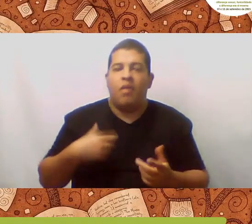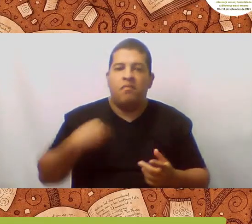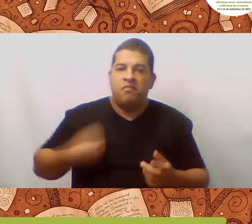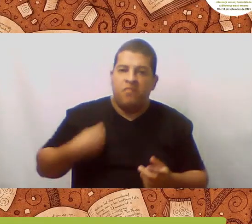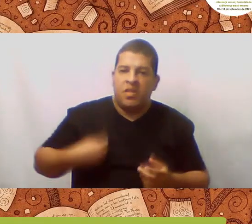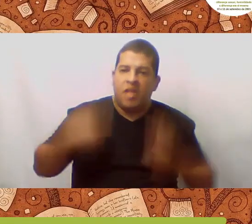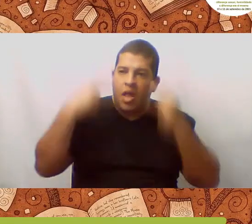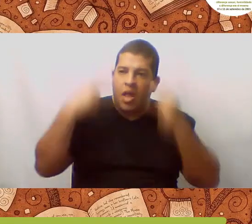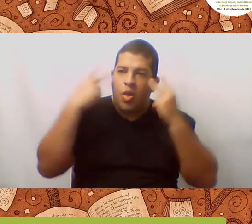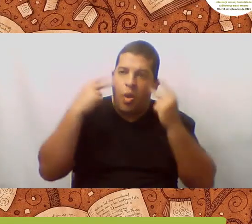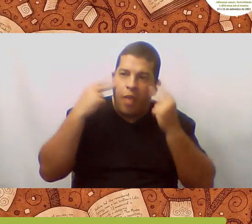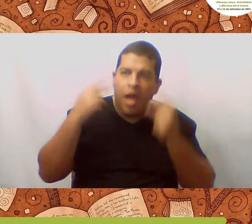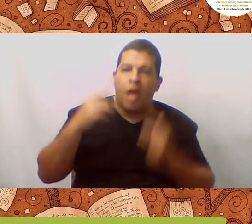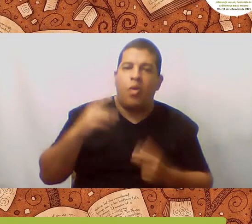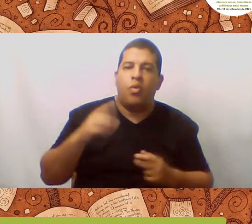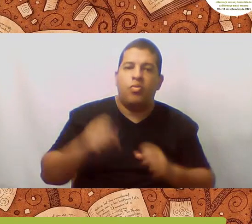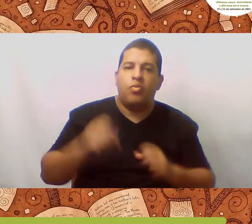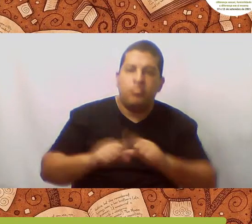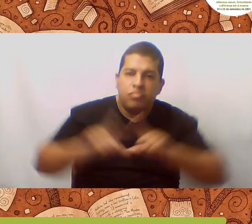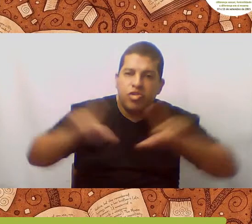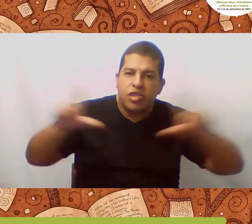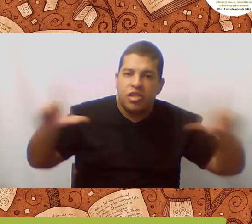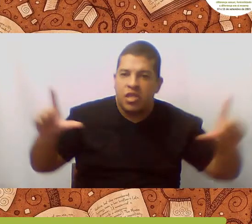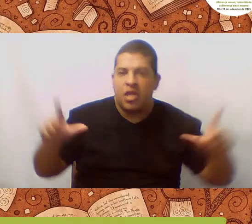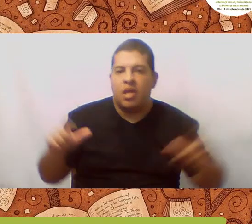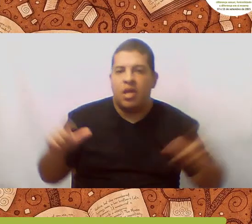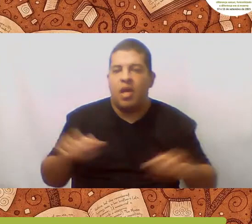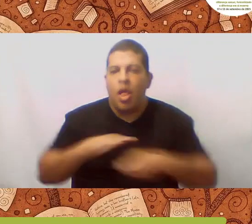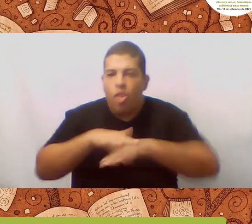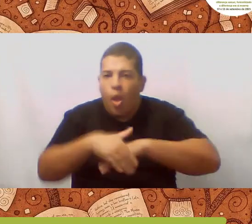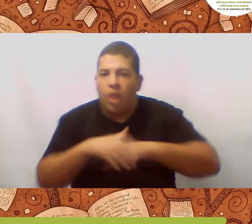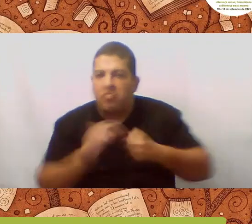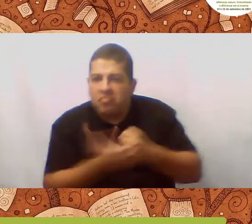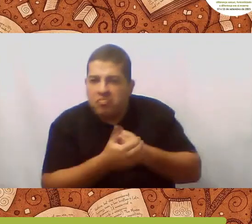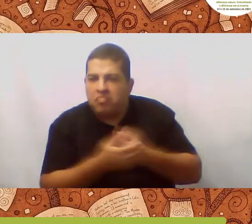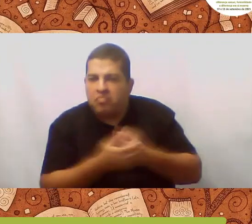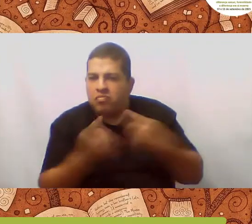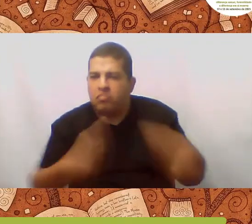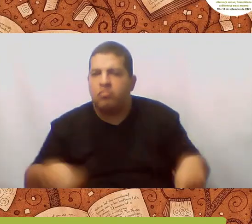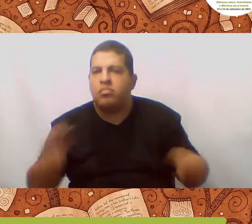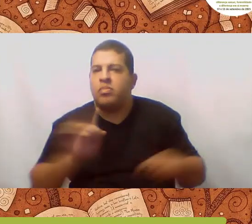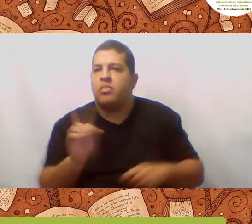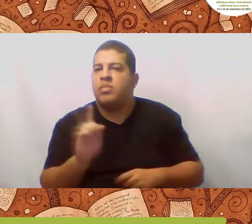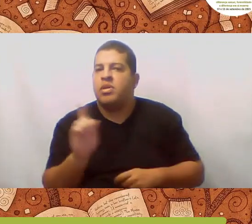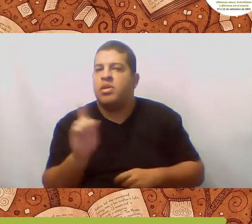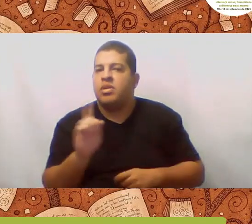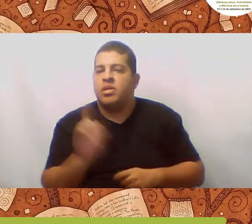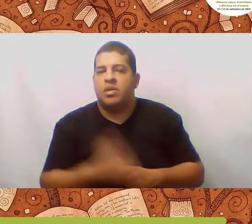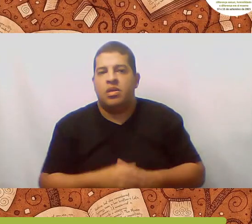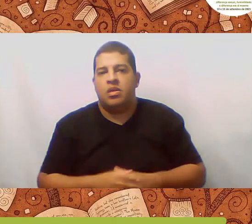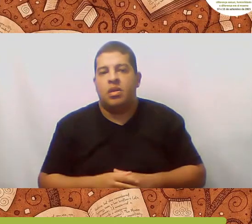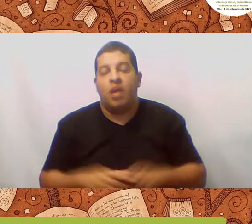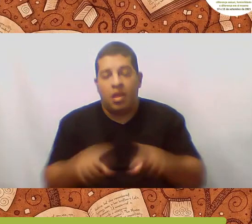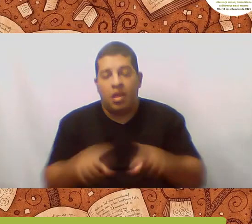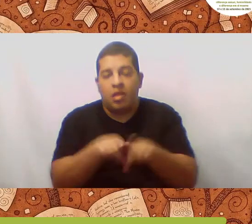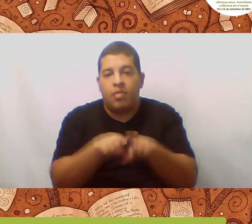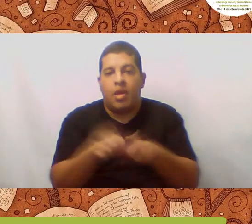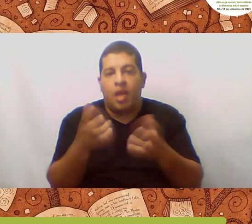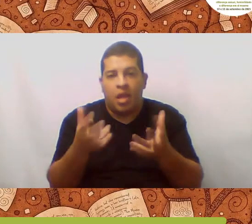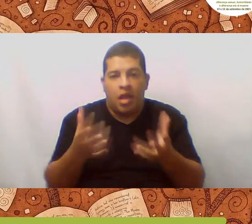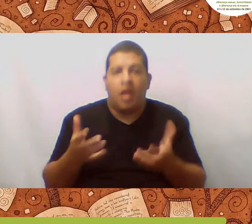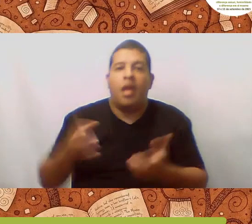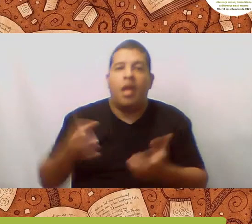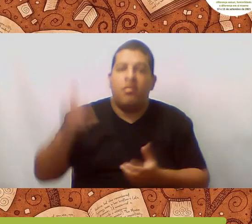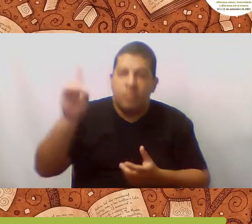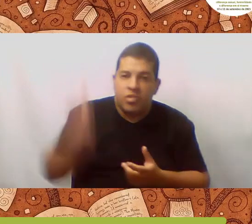o exercício erótico da sua homossexualidade, além de demandar também outros direitos que os heterossexuais